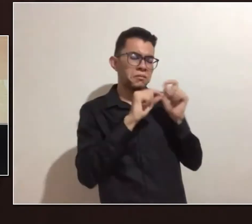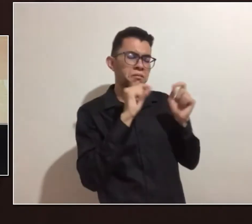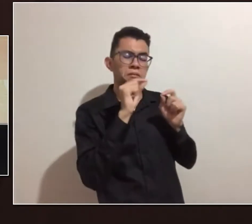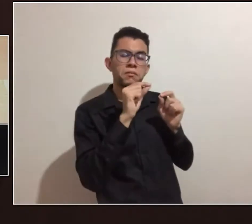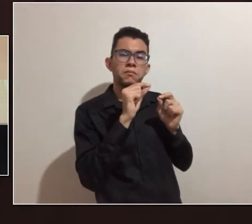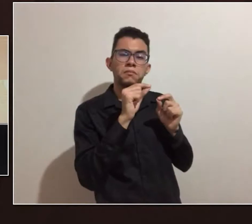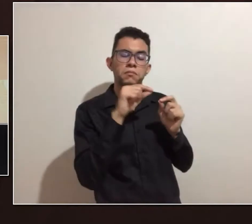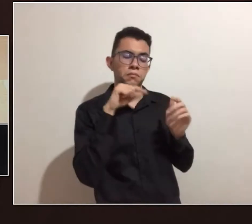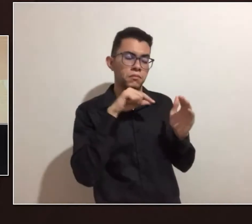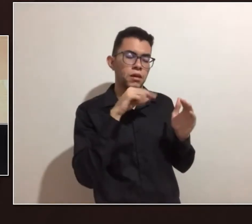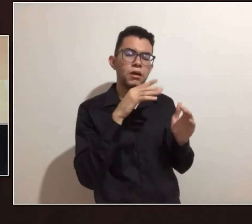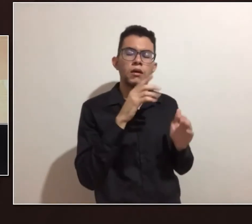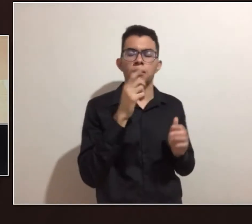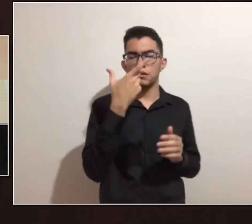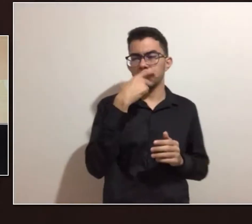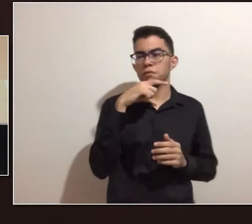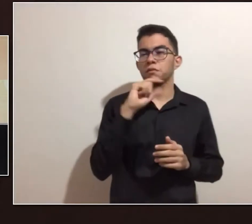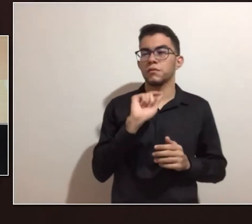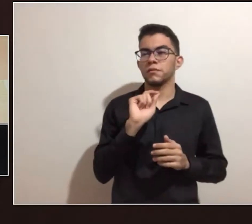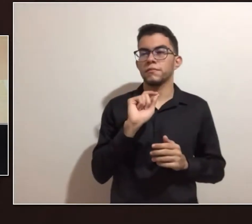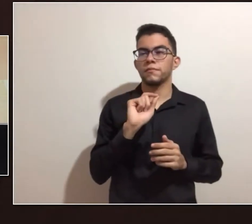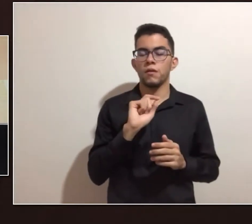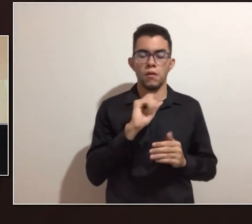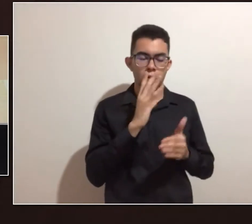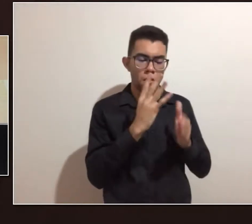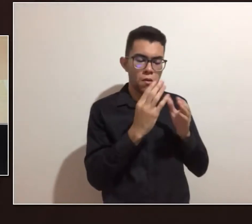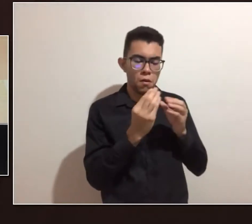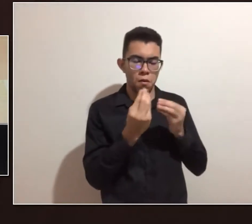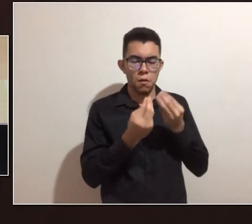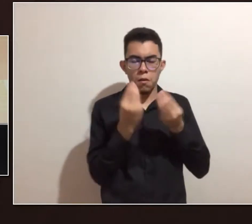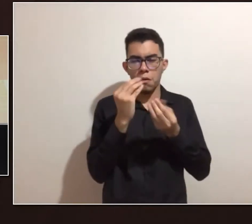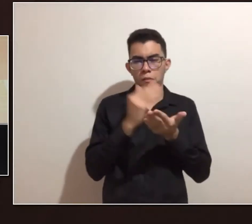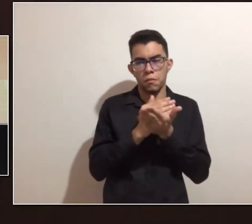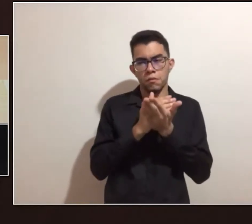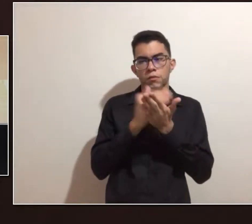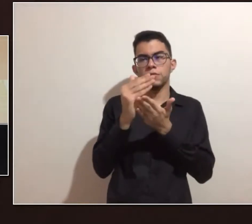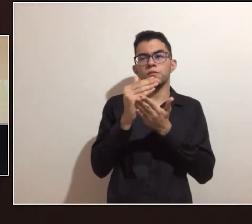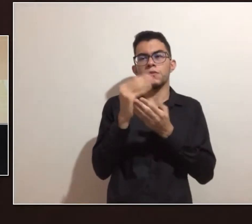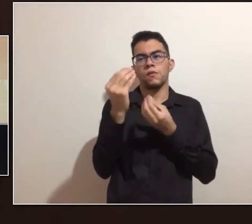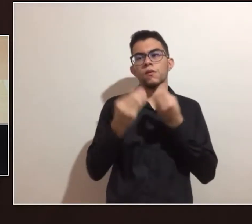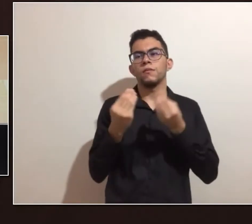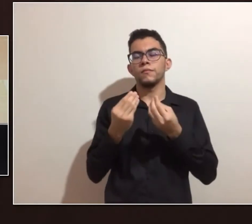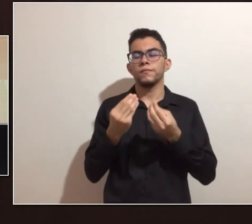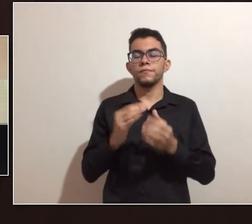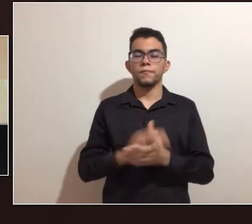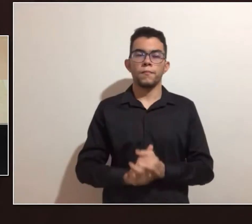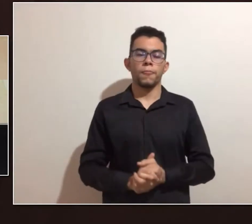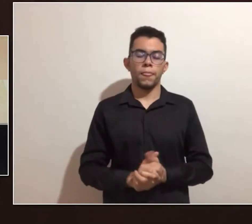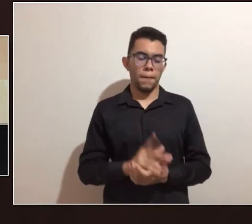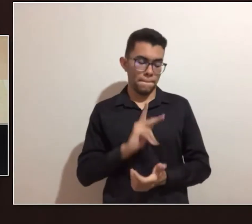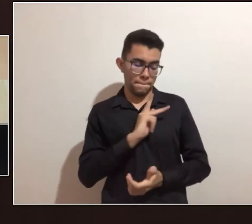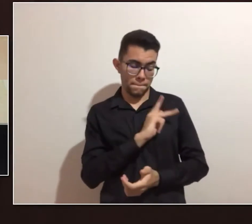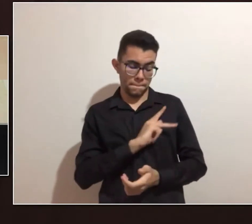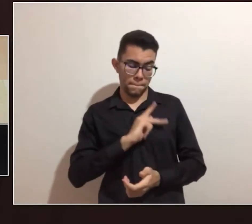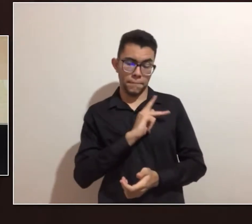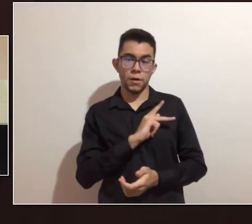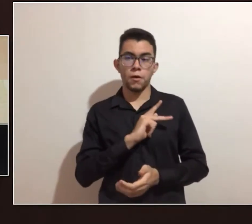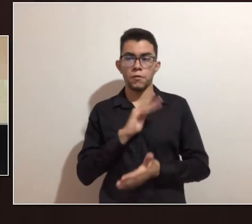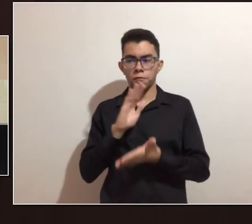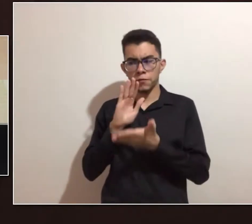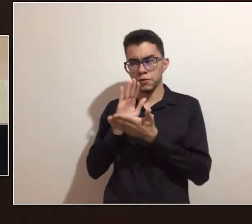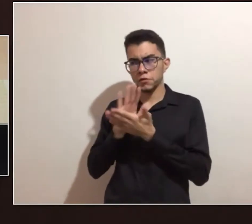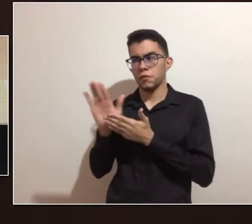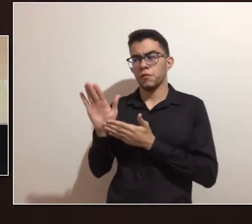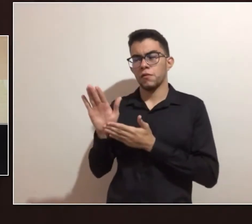fazia parte da igreja de Roma e como surgiu a igreja em Roma? Paulo, né, até a terceira viagem não tinha ido a